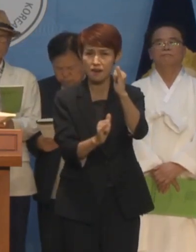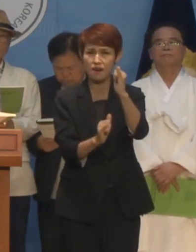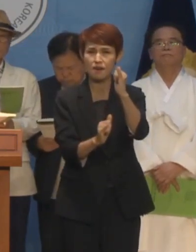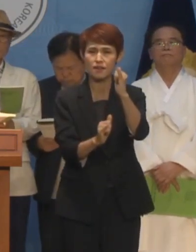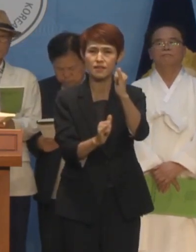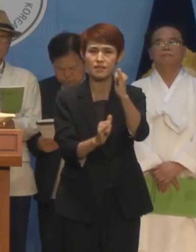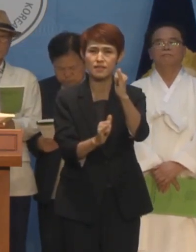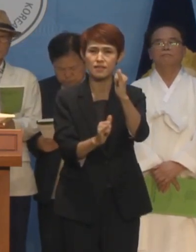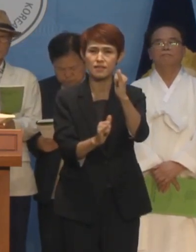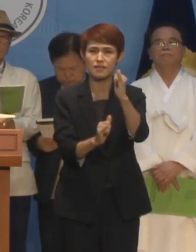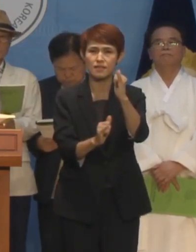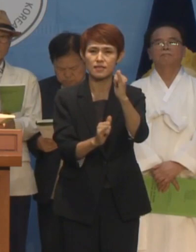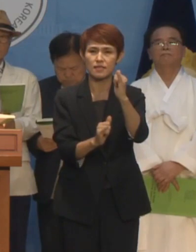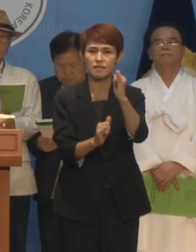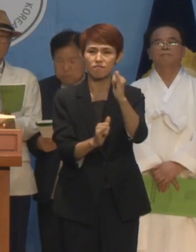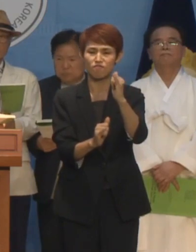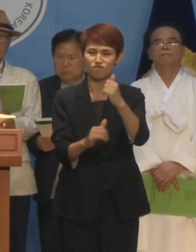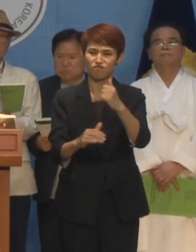뒤들리려고 하는 자들,